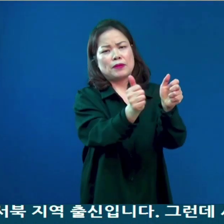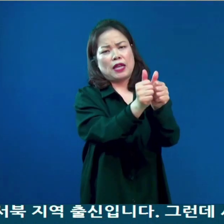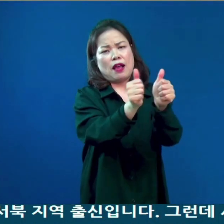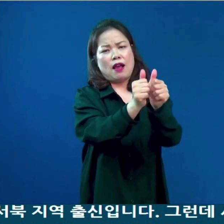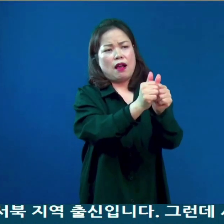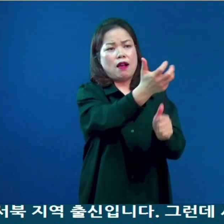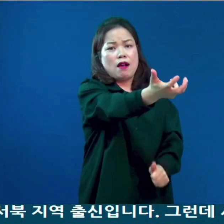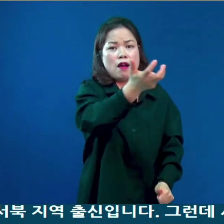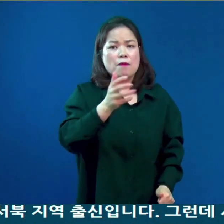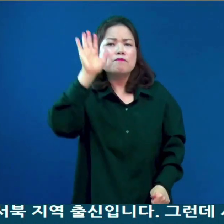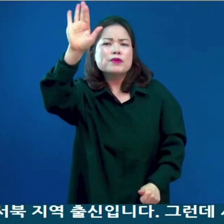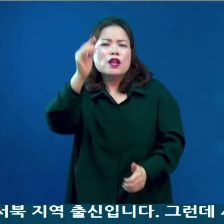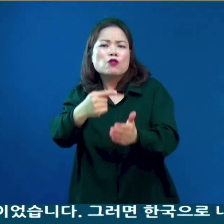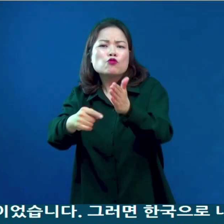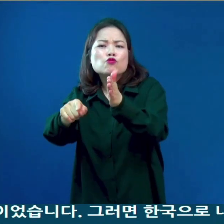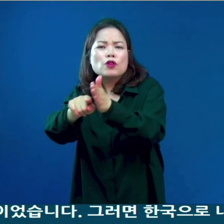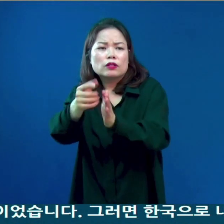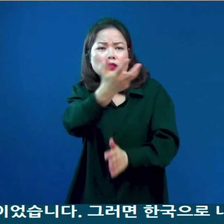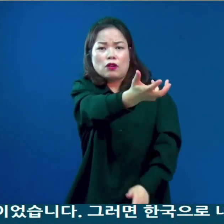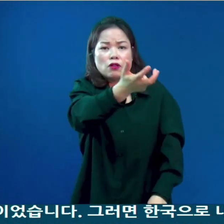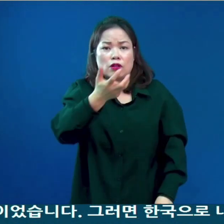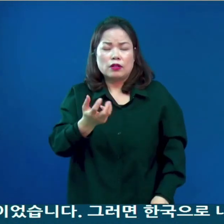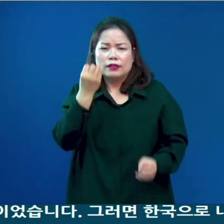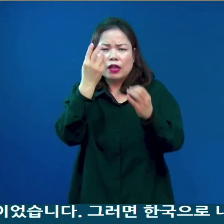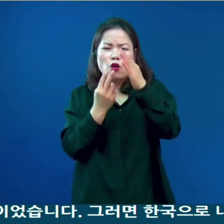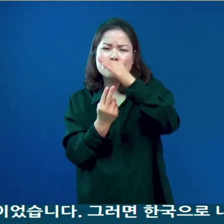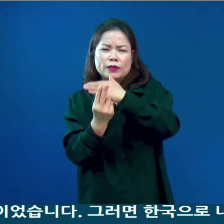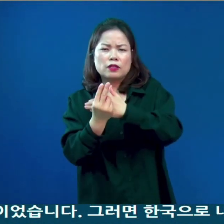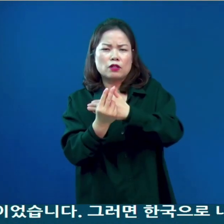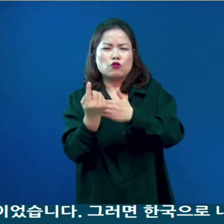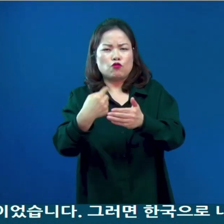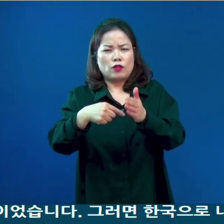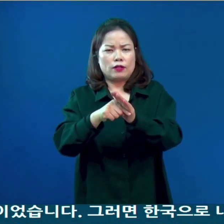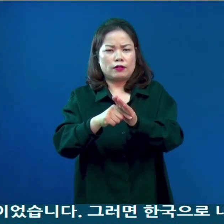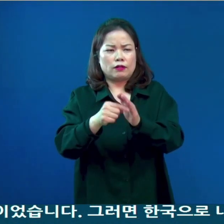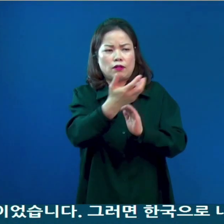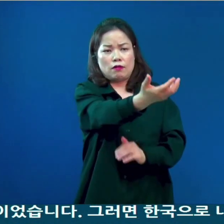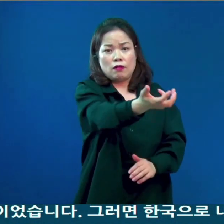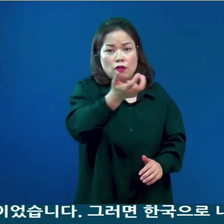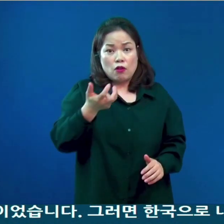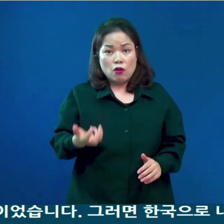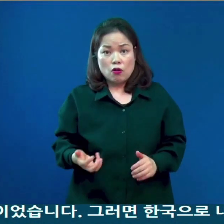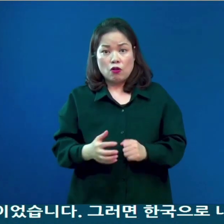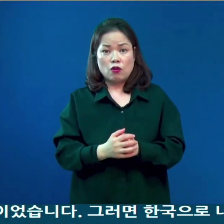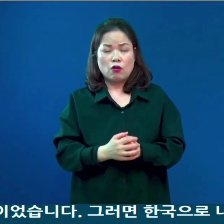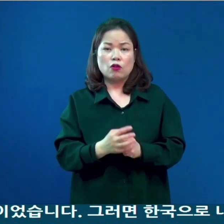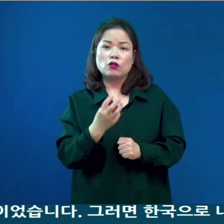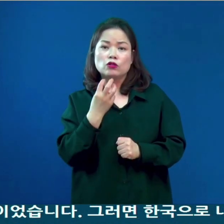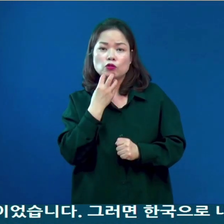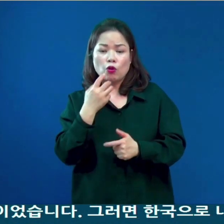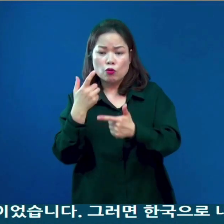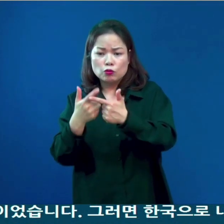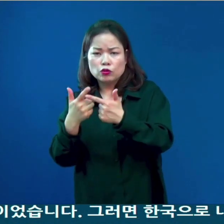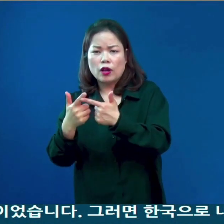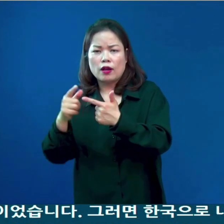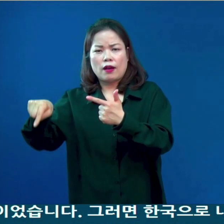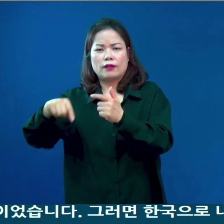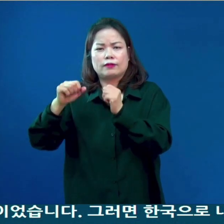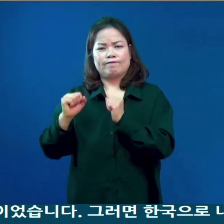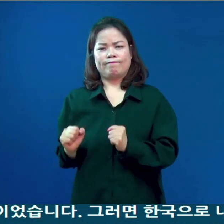얘기겠죠. 그리고 미래 새로운 비전을 위해서 나왔다는 것이겠죠. 그리고 서울과 부산의 90%가 거주하게